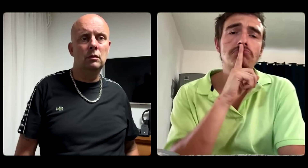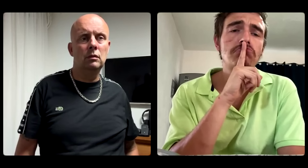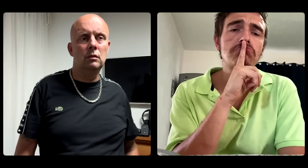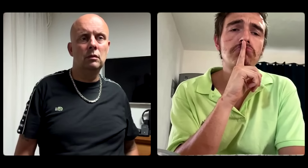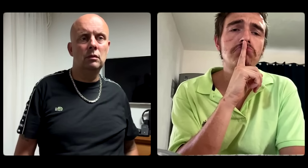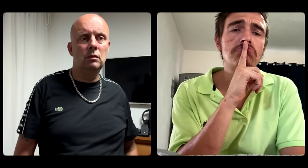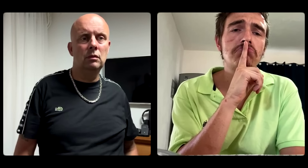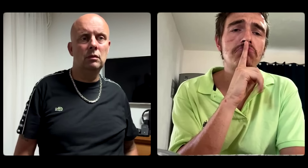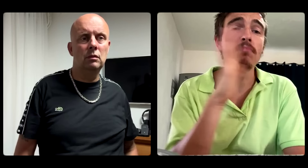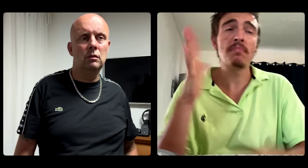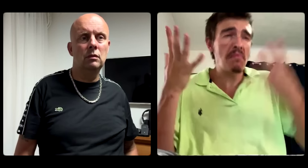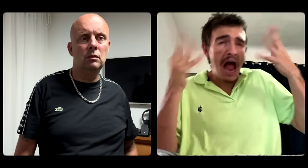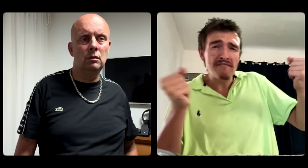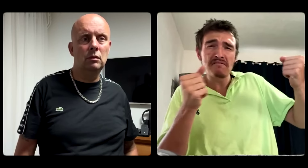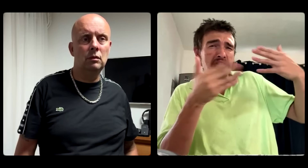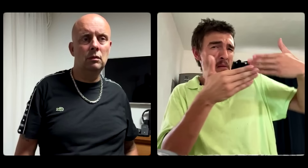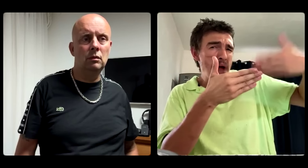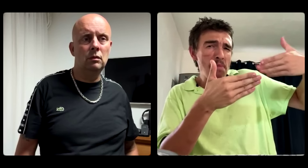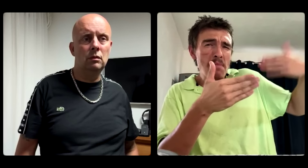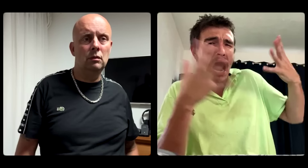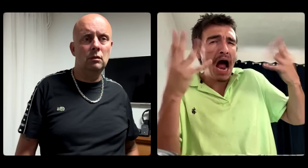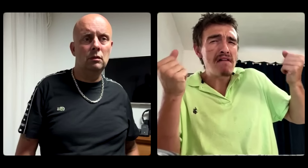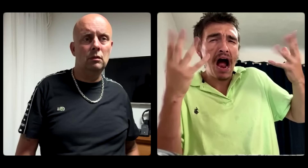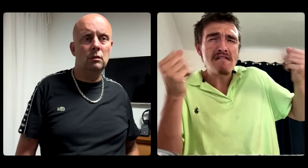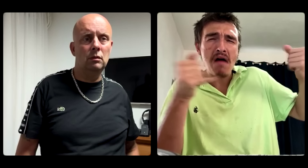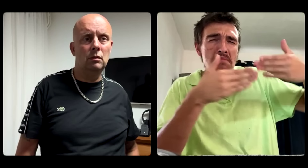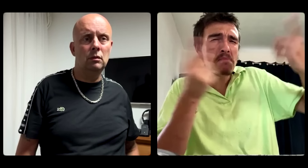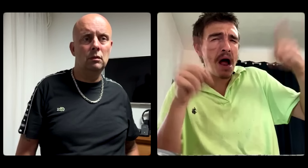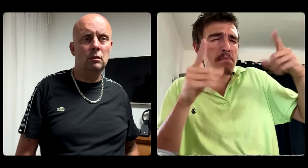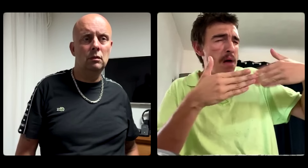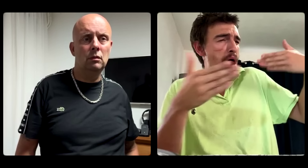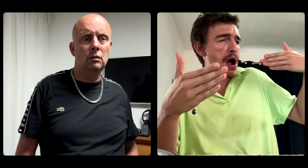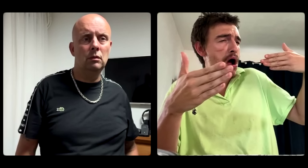Ik ben zo blij dat ik jou heb geslagen. 2 keer.